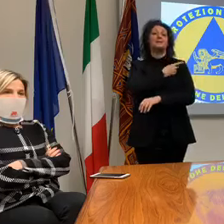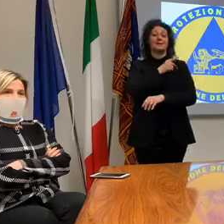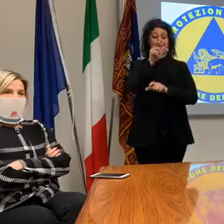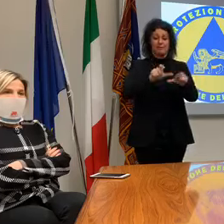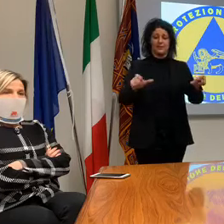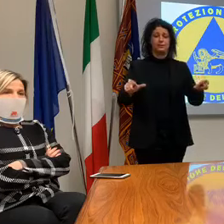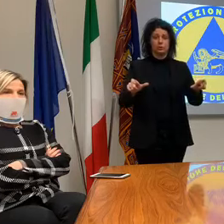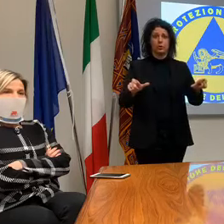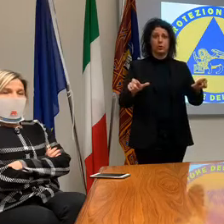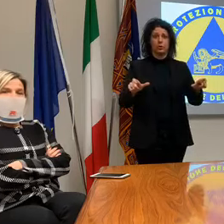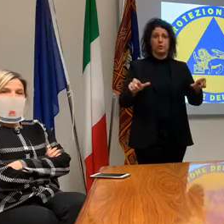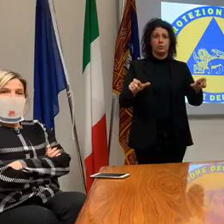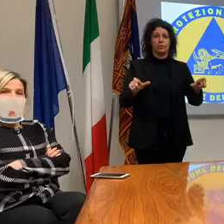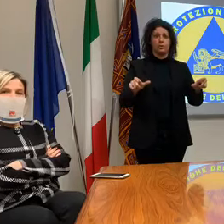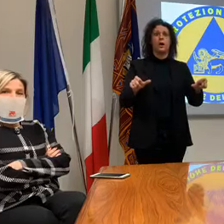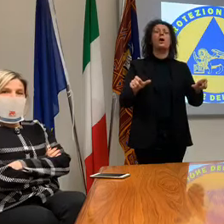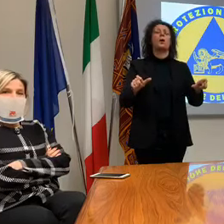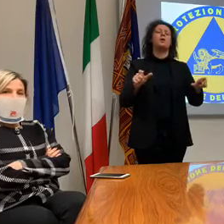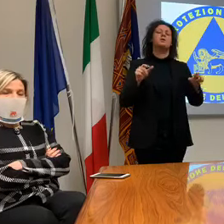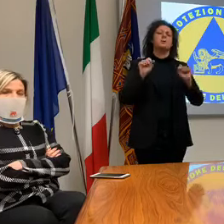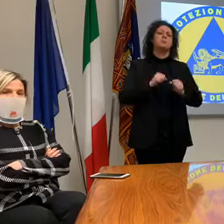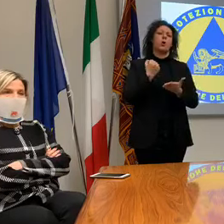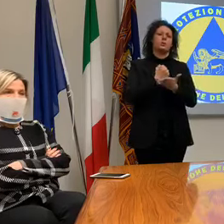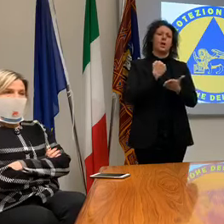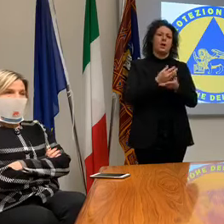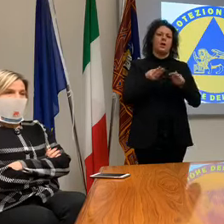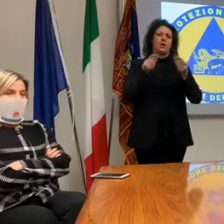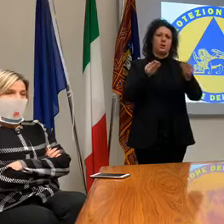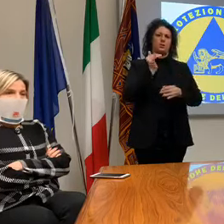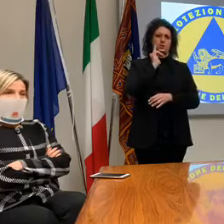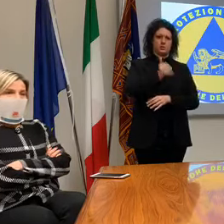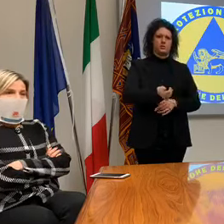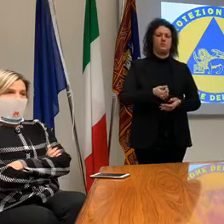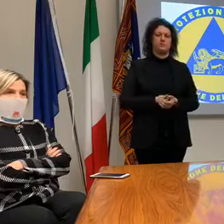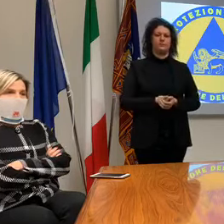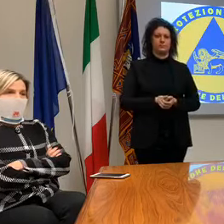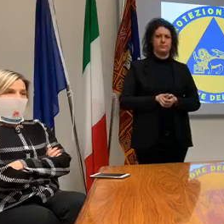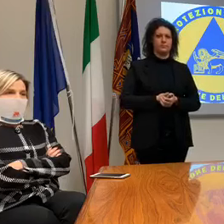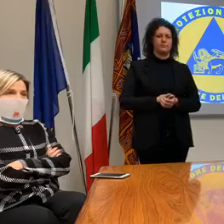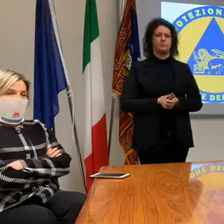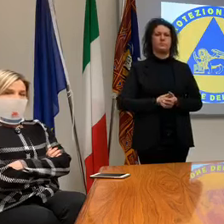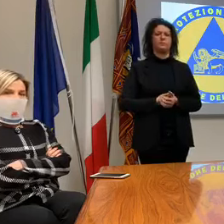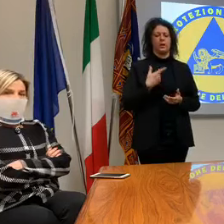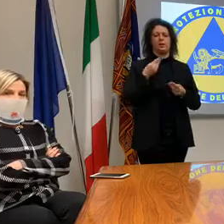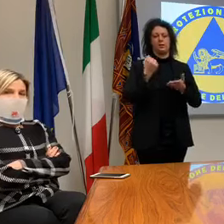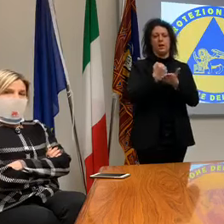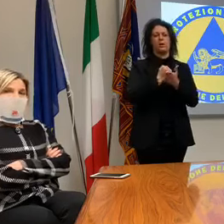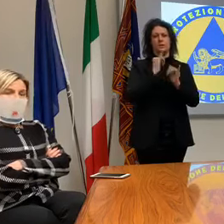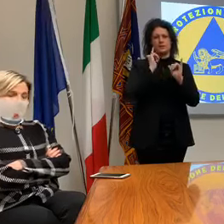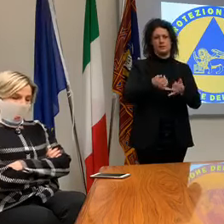ci vado volentieri, ma se mi fermano per strada, soprattutto alla luce delle pene pecuniarie, diventa un problema.